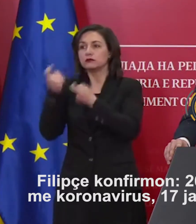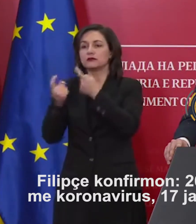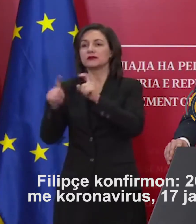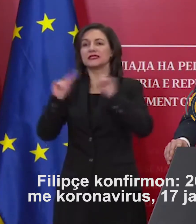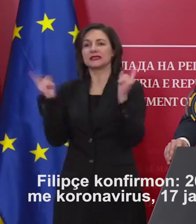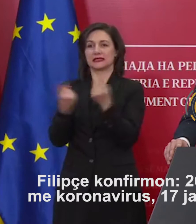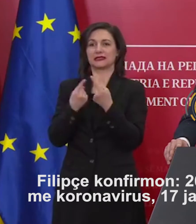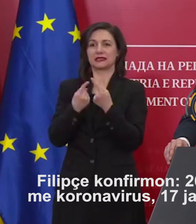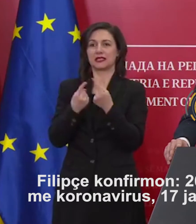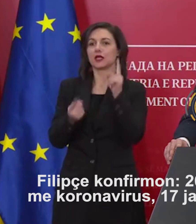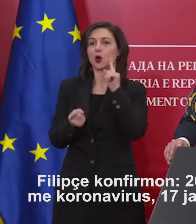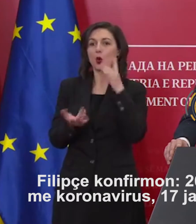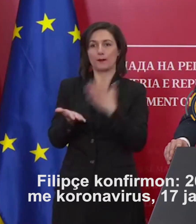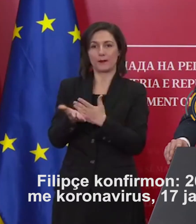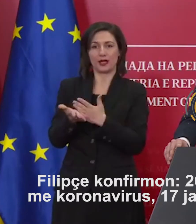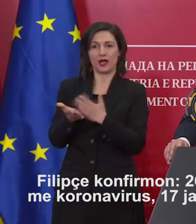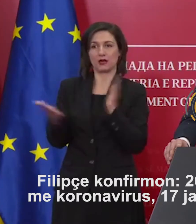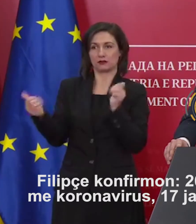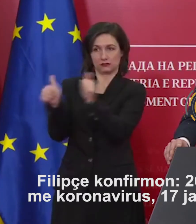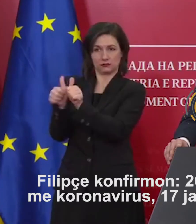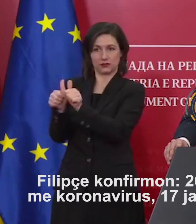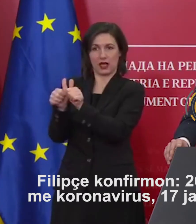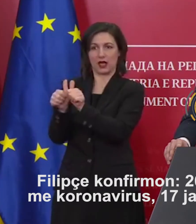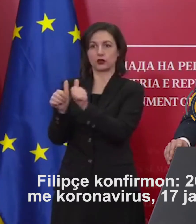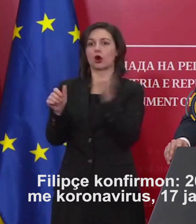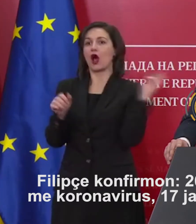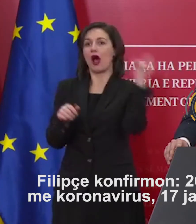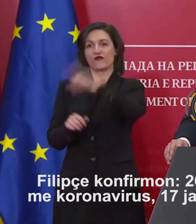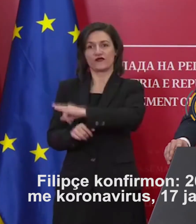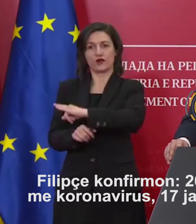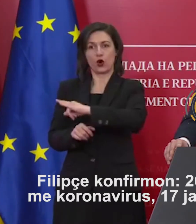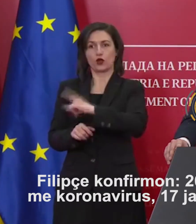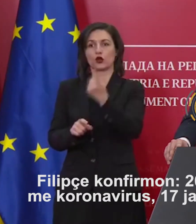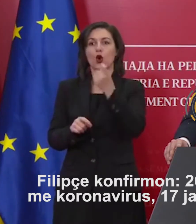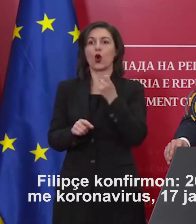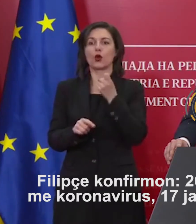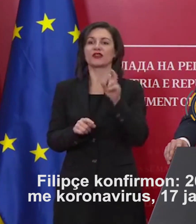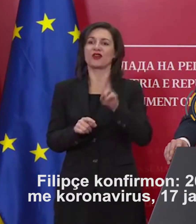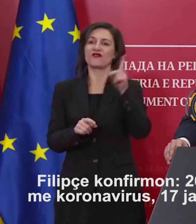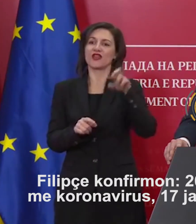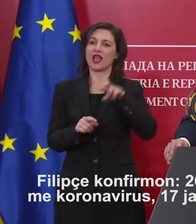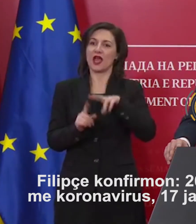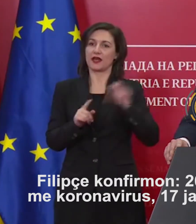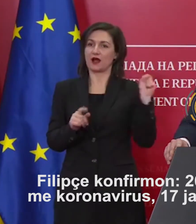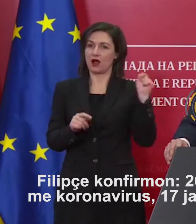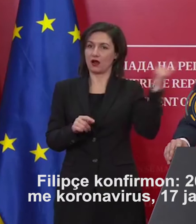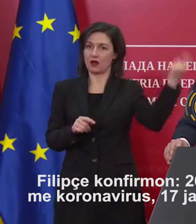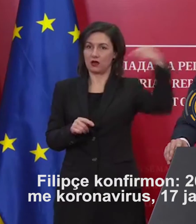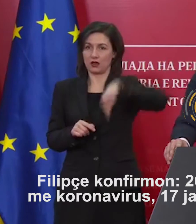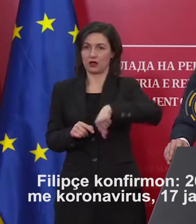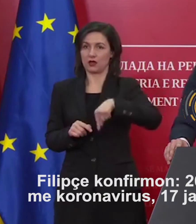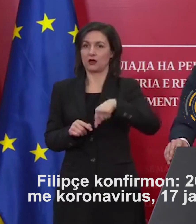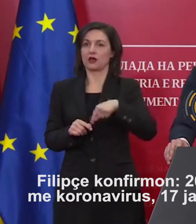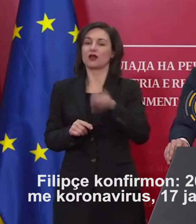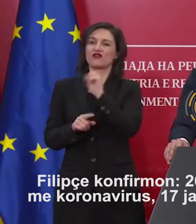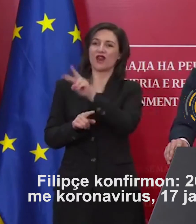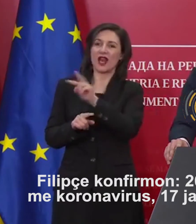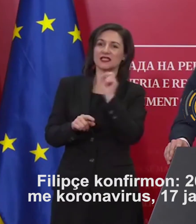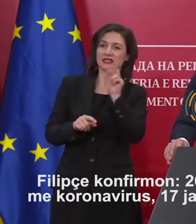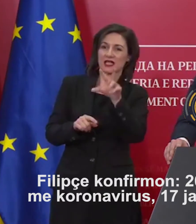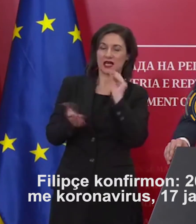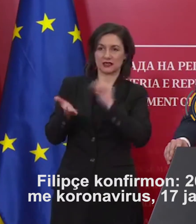што патувале со истиот авион од Виена кој што слетал вечерта помеѓу 12 и 13